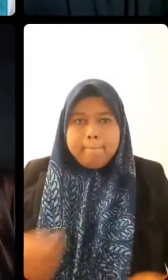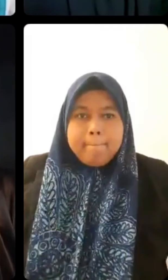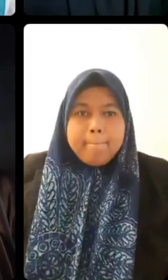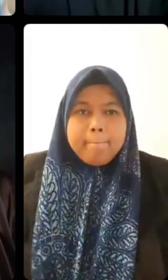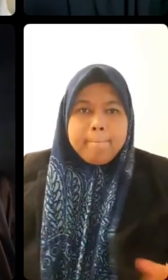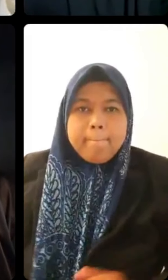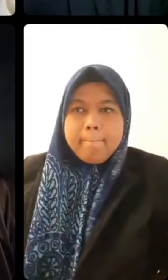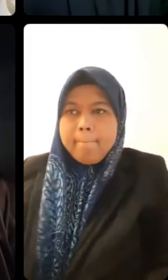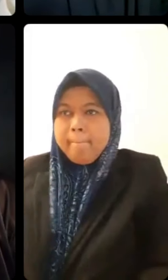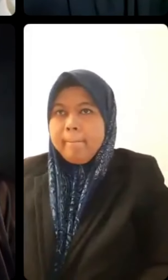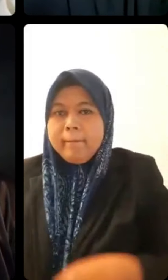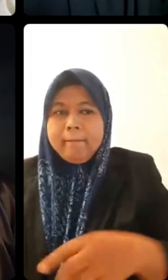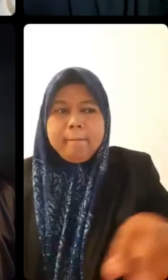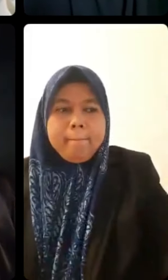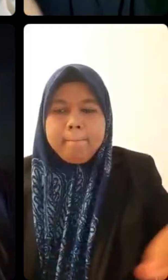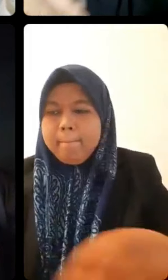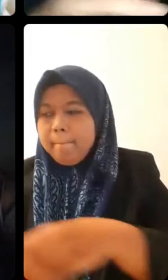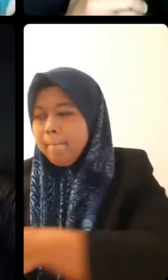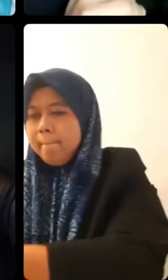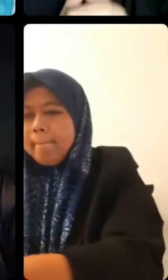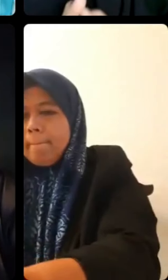Alhamdulillah. Okay. Kalau begitu.